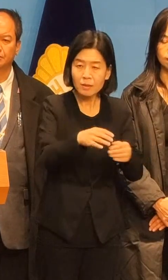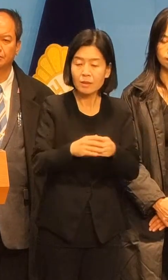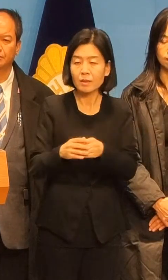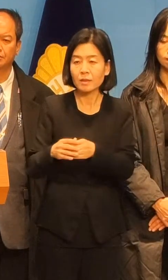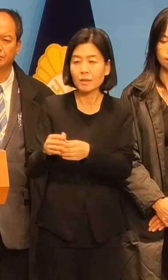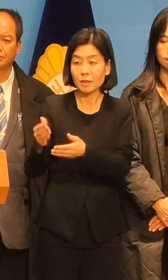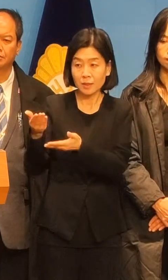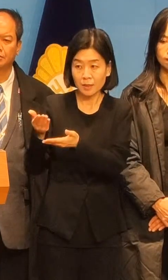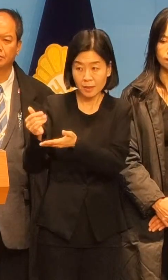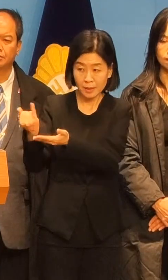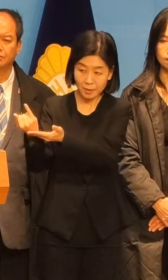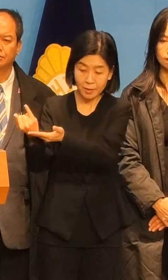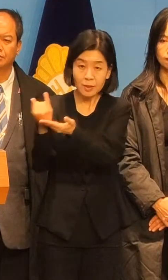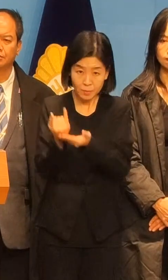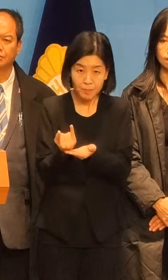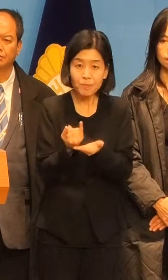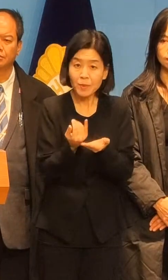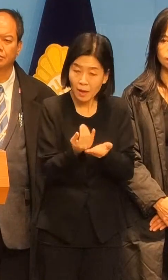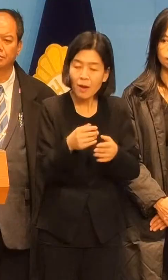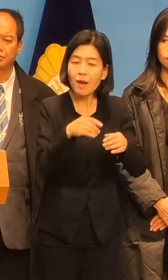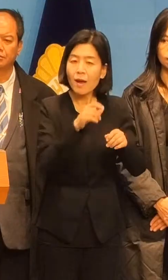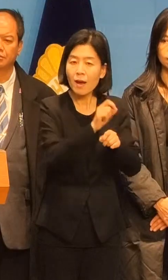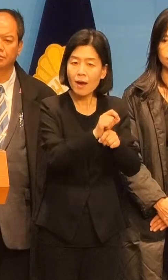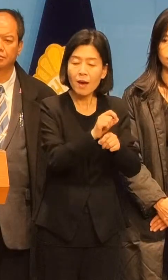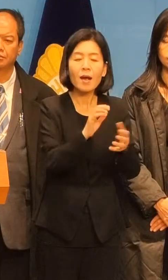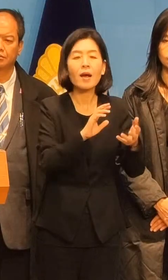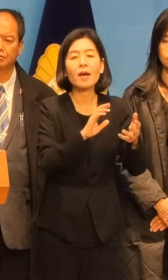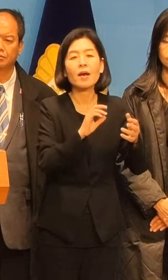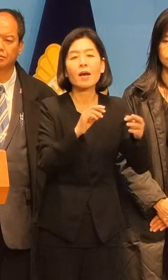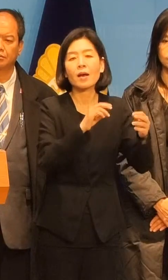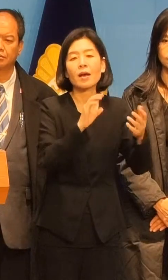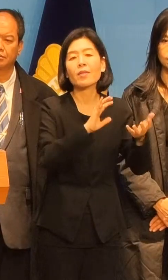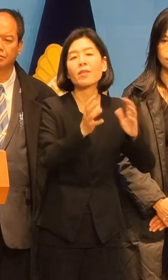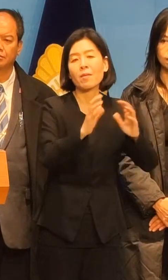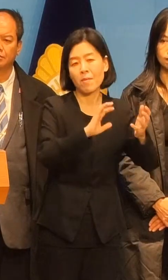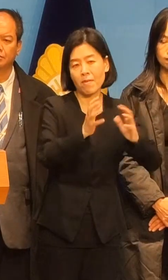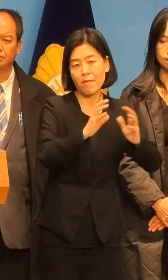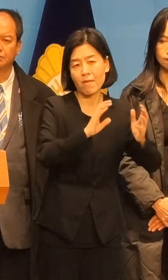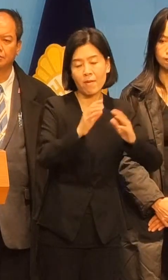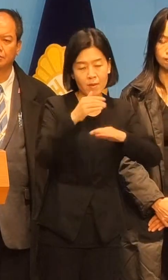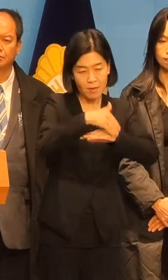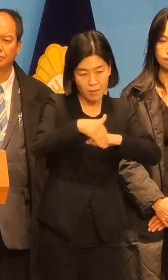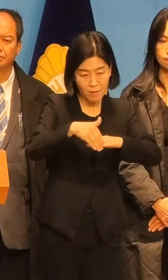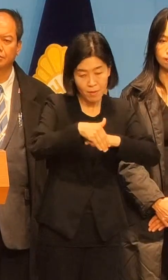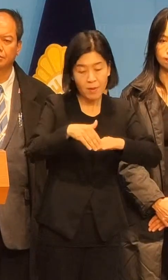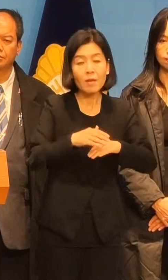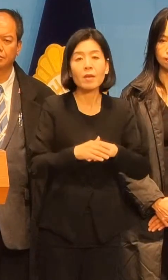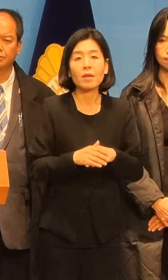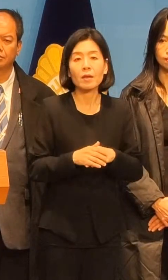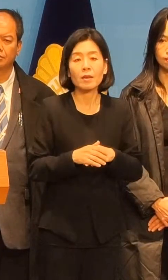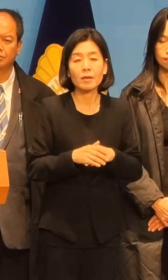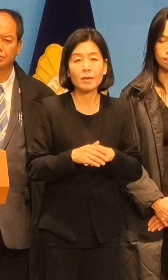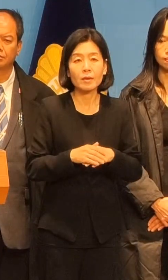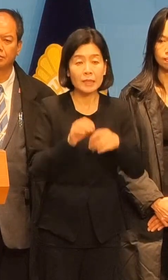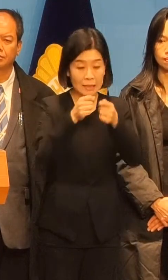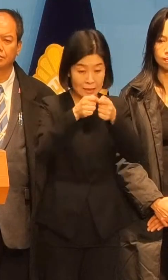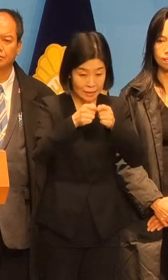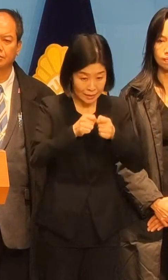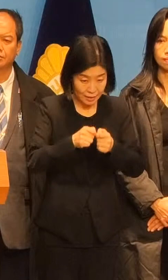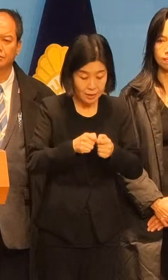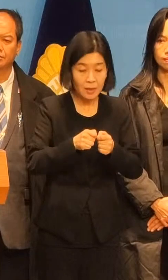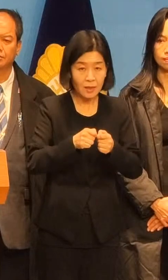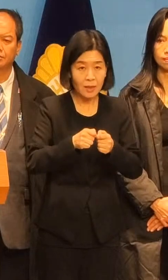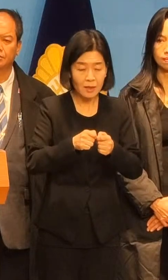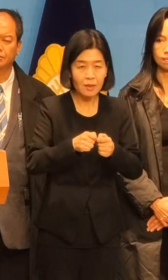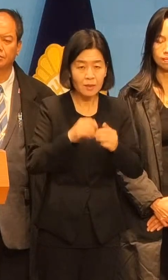장관을 모시고 간담회를 진행할 계획입니다. 구체적인 사항들에 관해서는